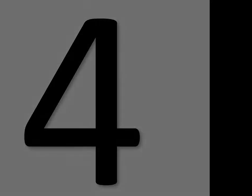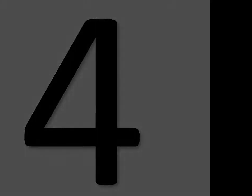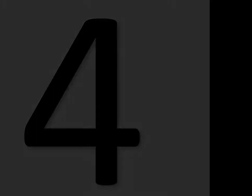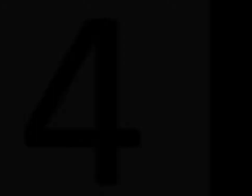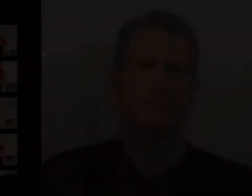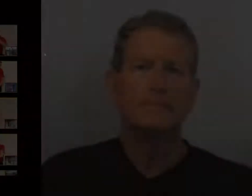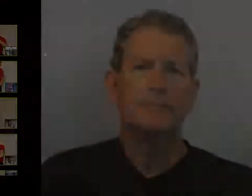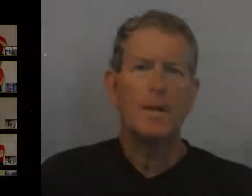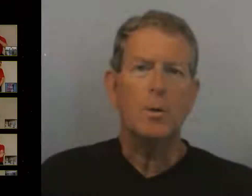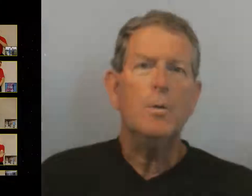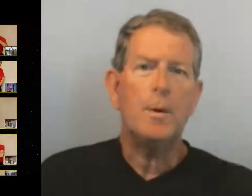1.